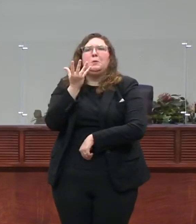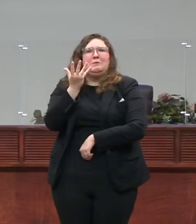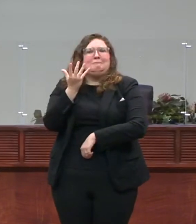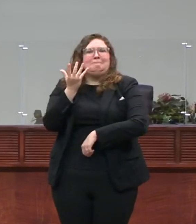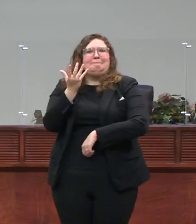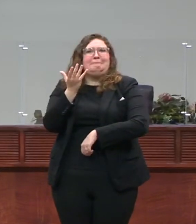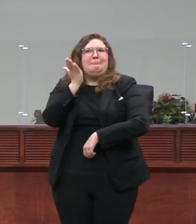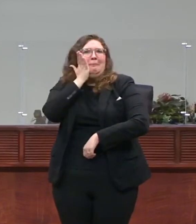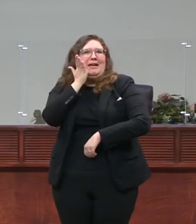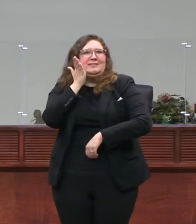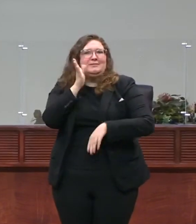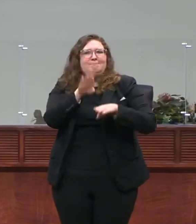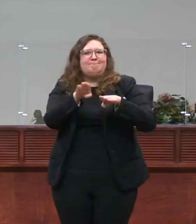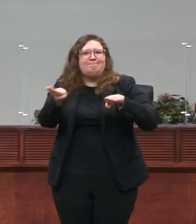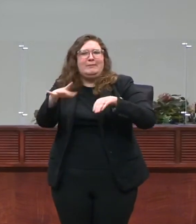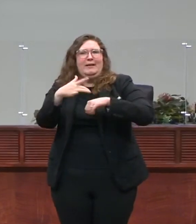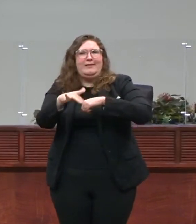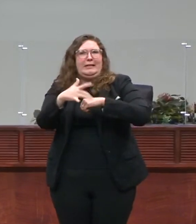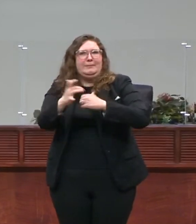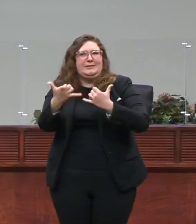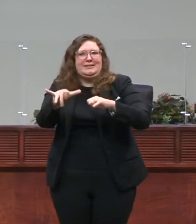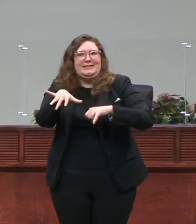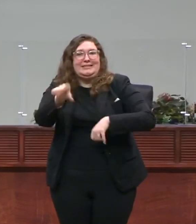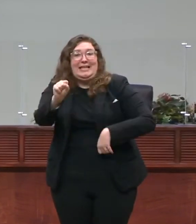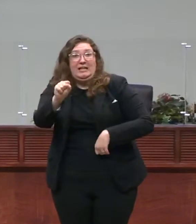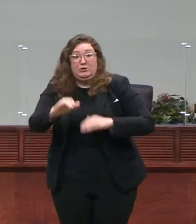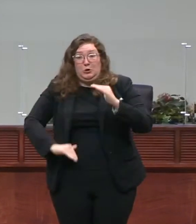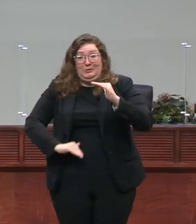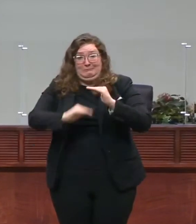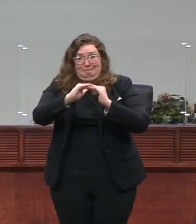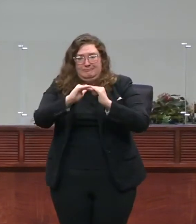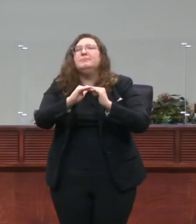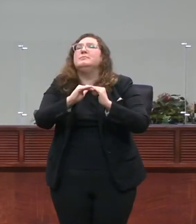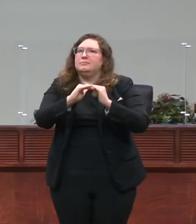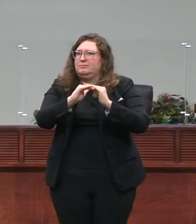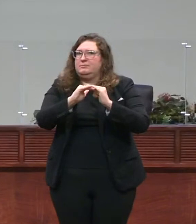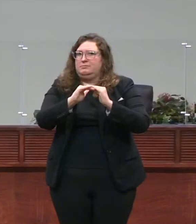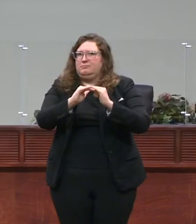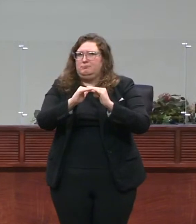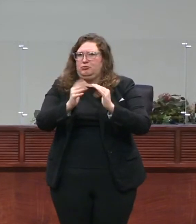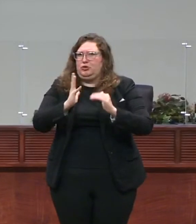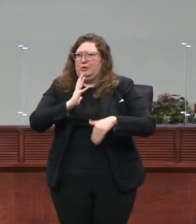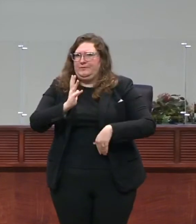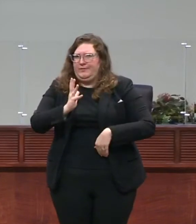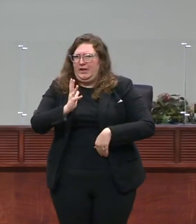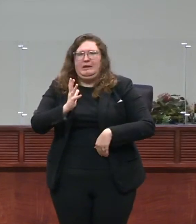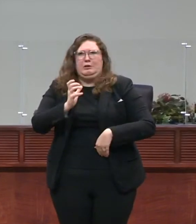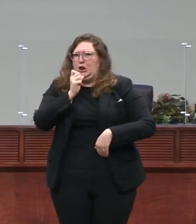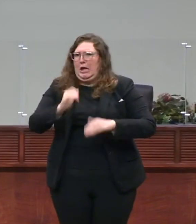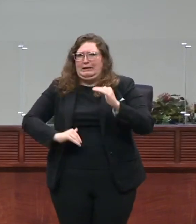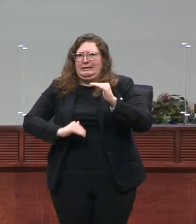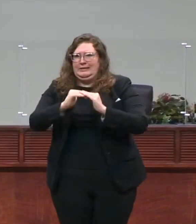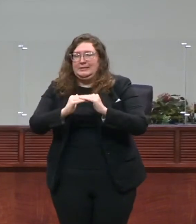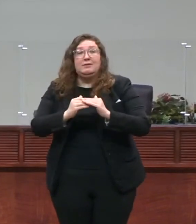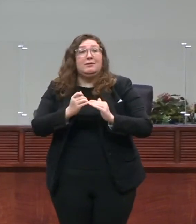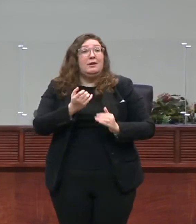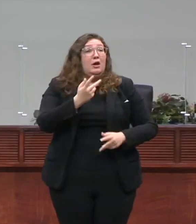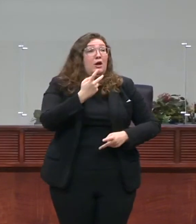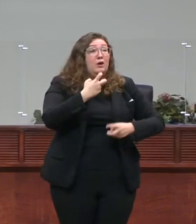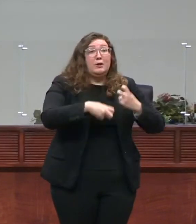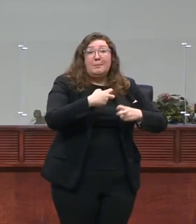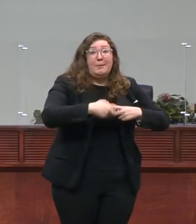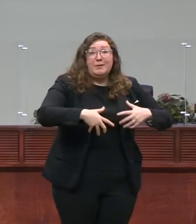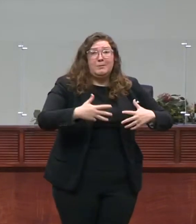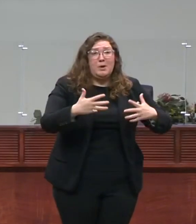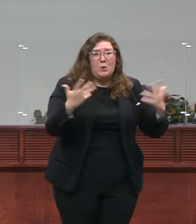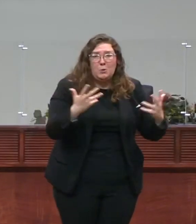part of the issue that the hospitals are facing is employees, personnel, that is extremely tired, exhausted, and they